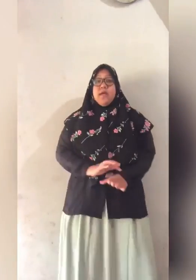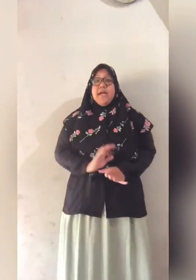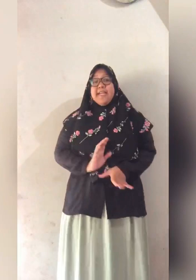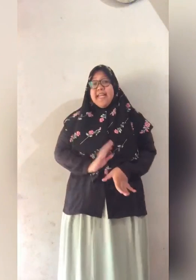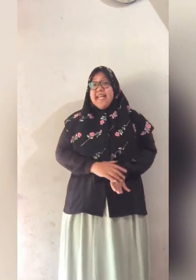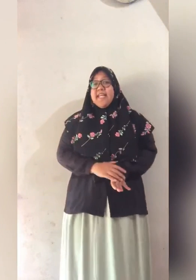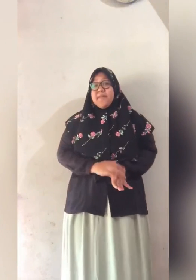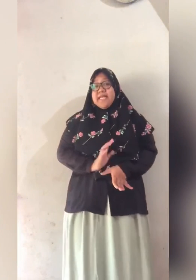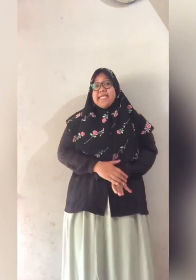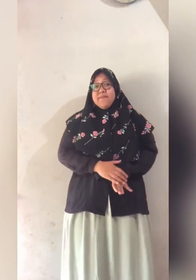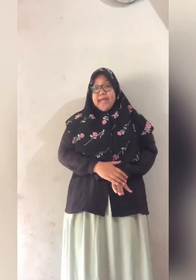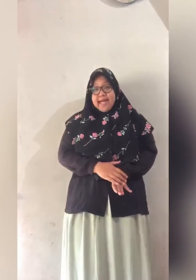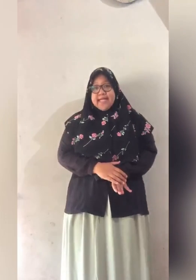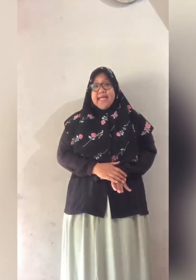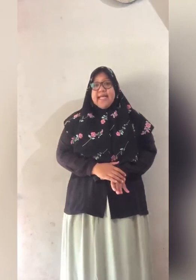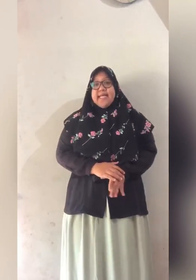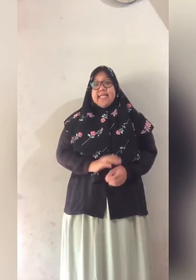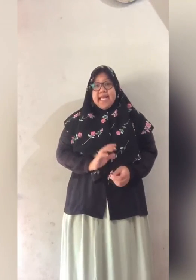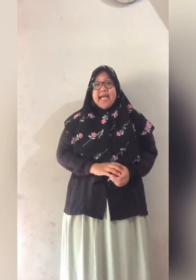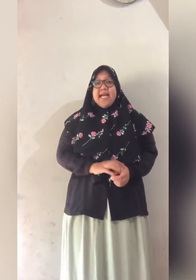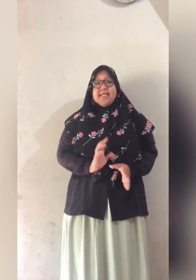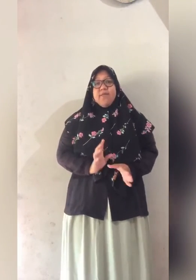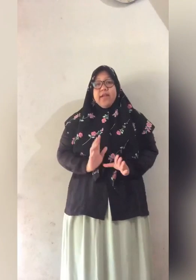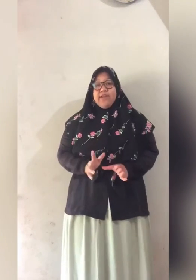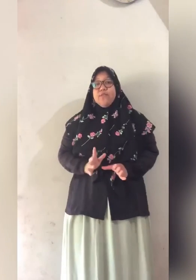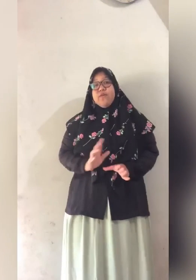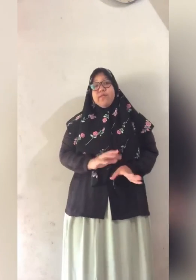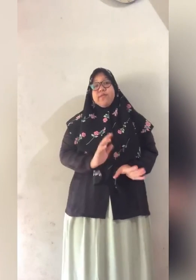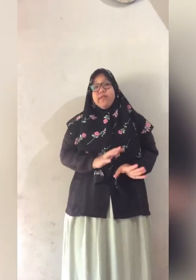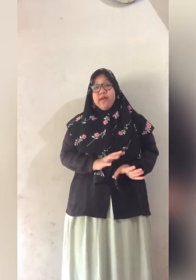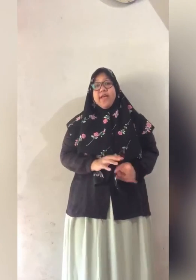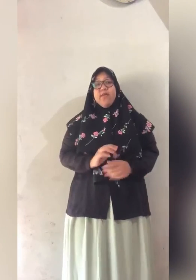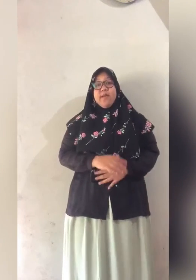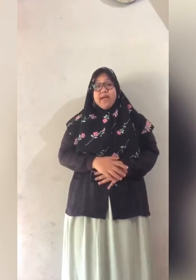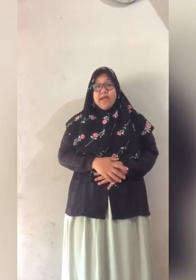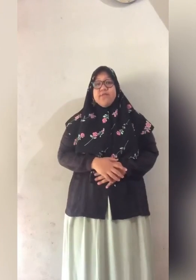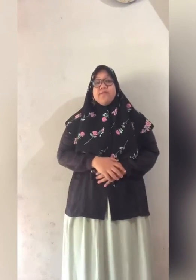Hanya ini yang dapat saya sampaikan. Sekian, assalamualaikum warahmatullahi wabarakatuh.